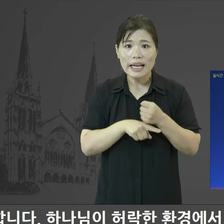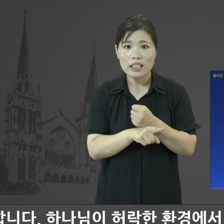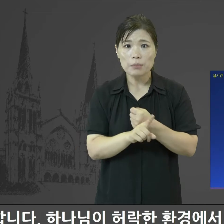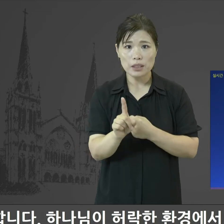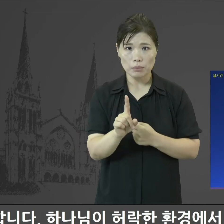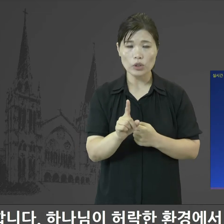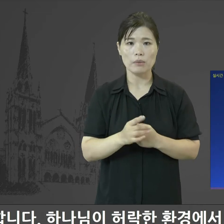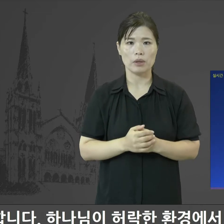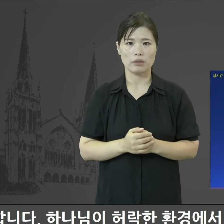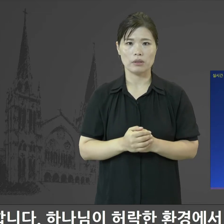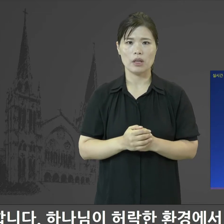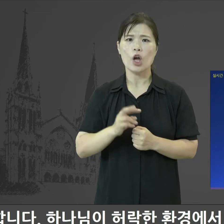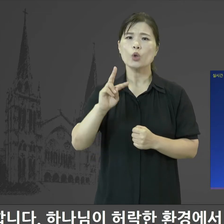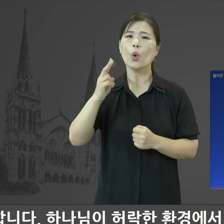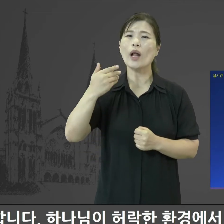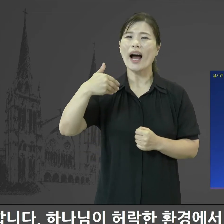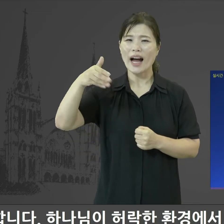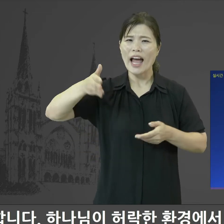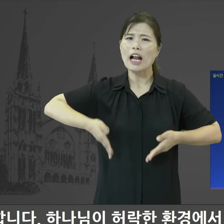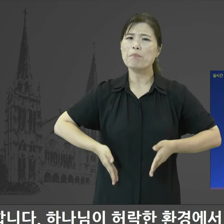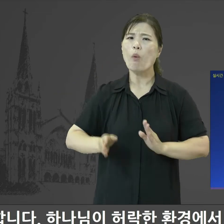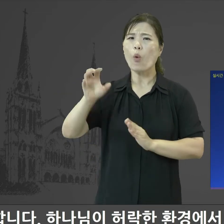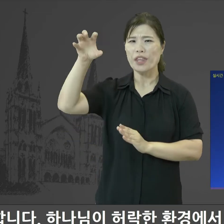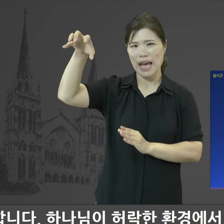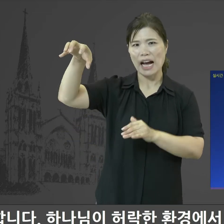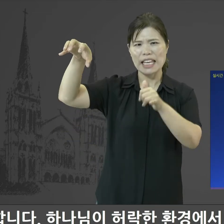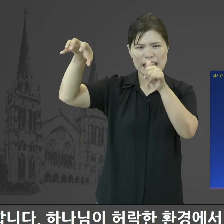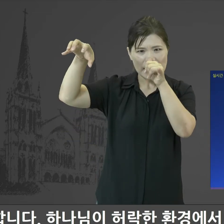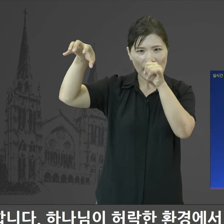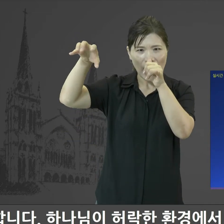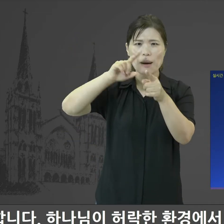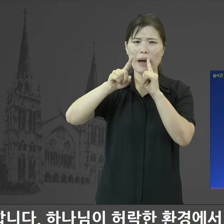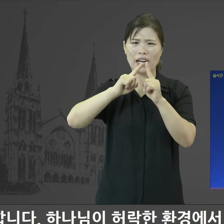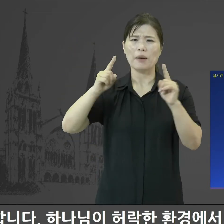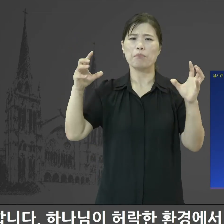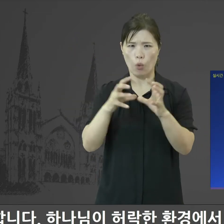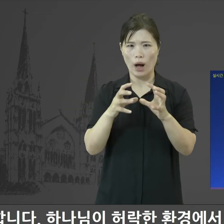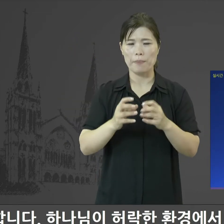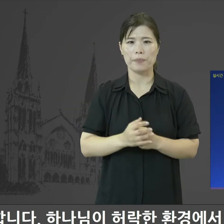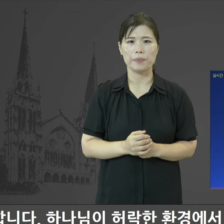속에는 돌아가야 할 본향이 있다는 것이 내포되어 있기 때문입니다.